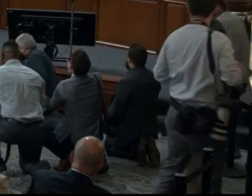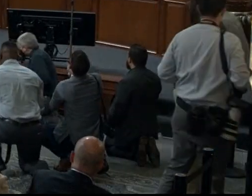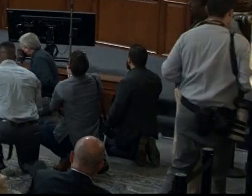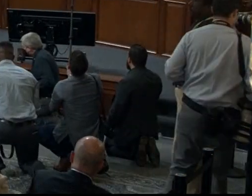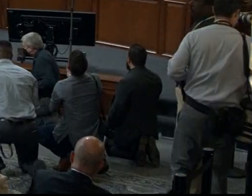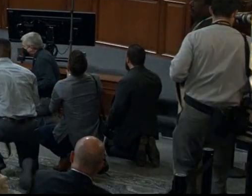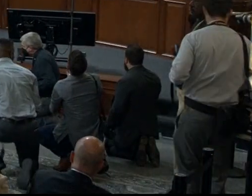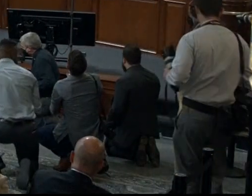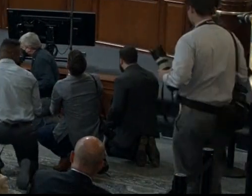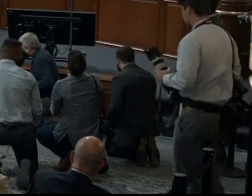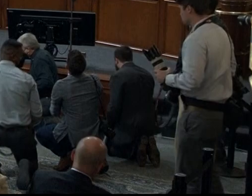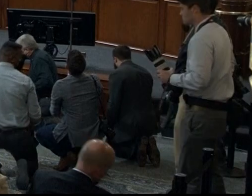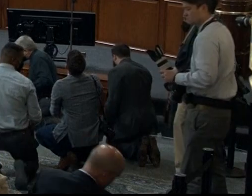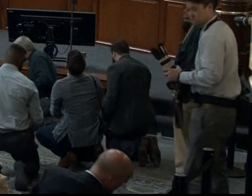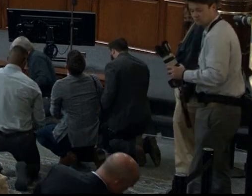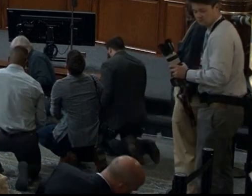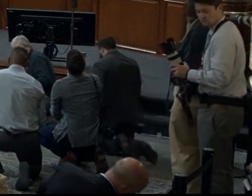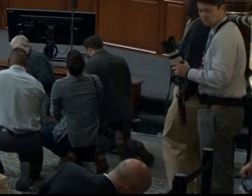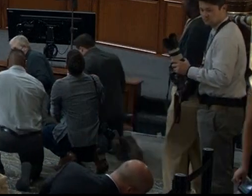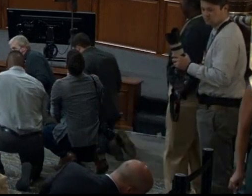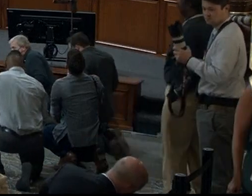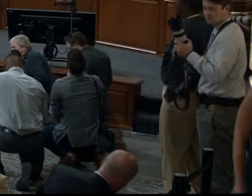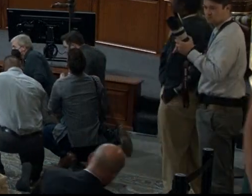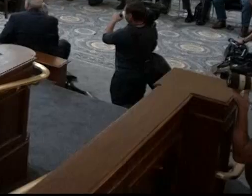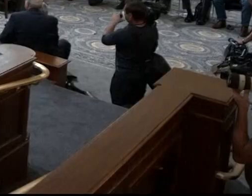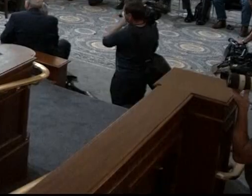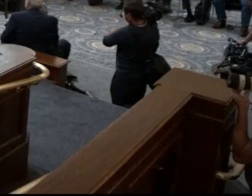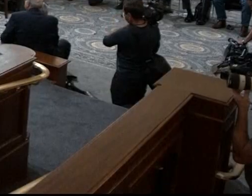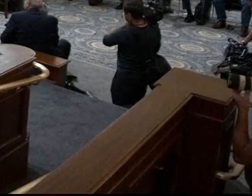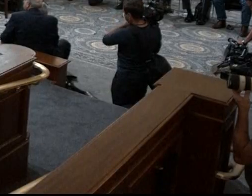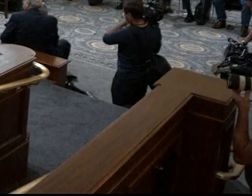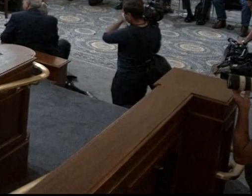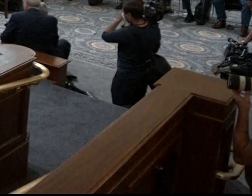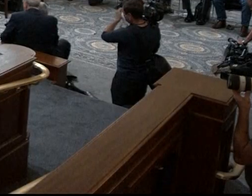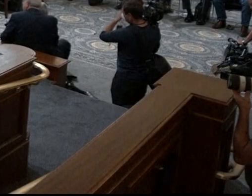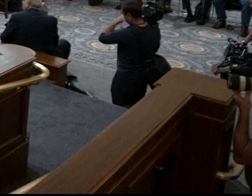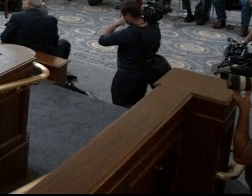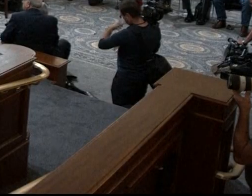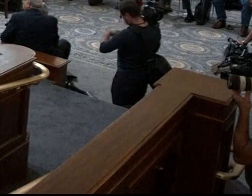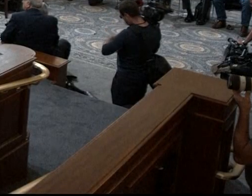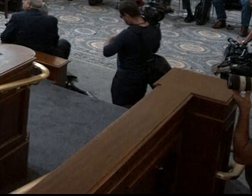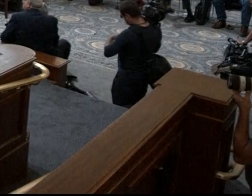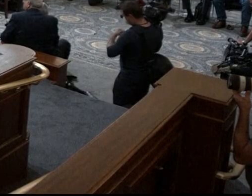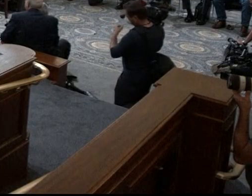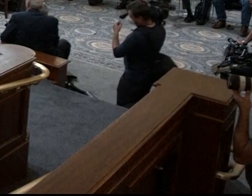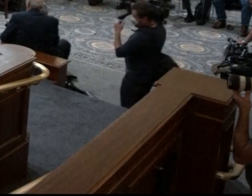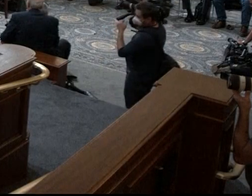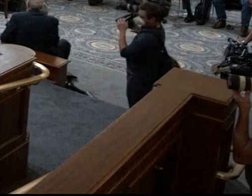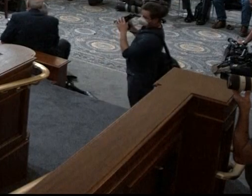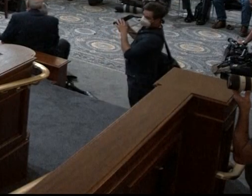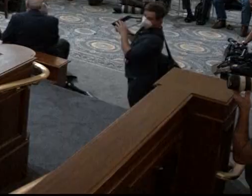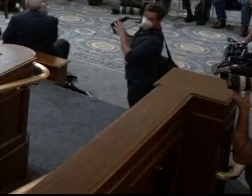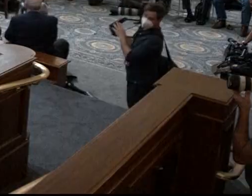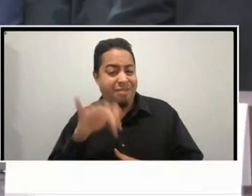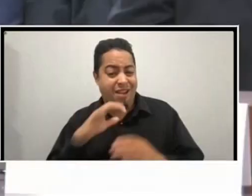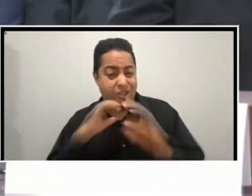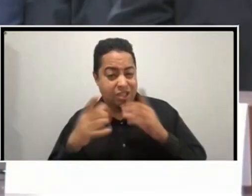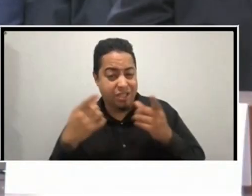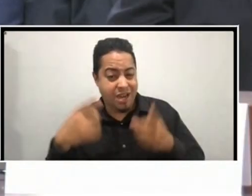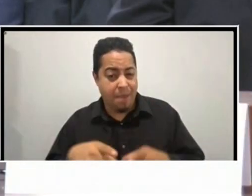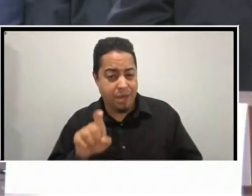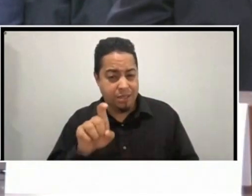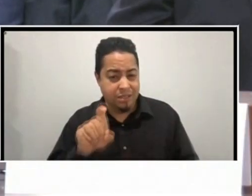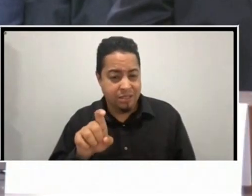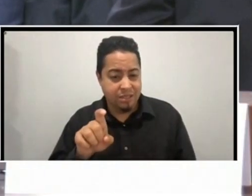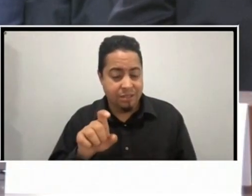de Donald Trump pour annuler la victoire de Joe Biden. Les audiences établissent que le président Trump a cherché, en